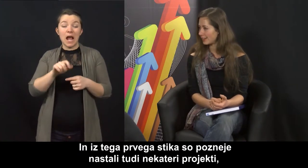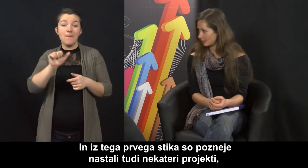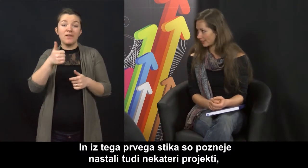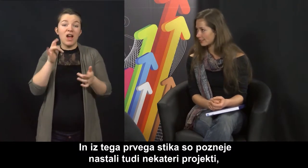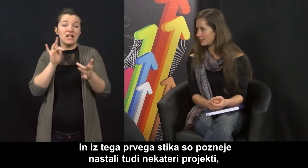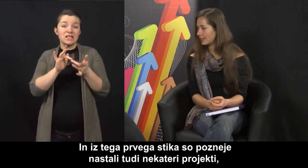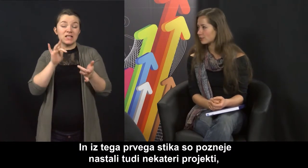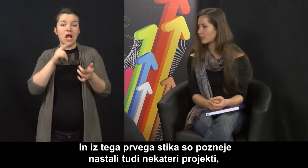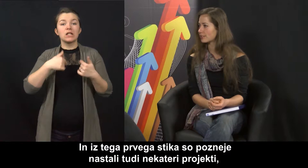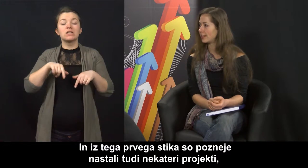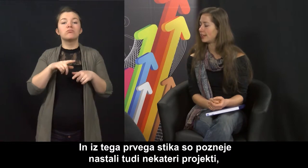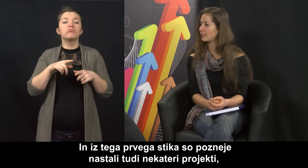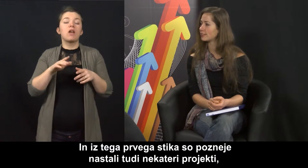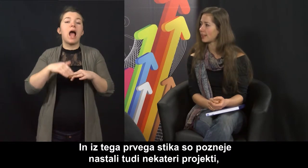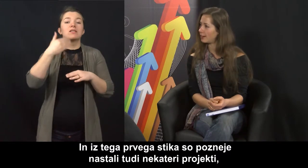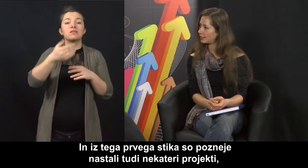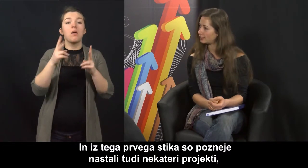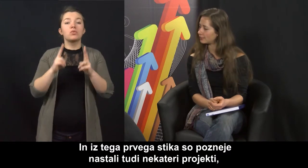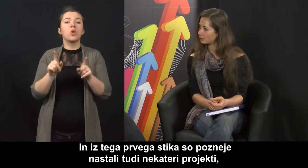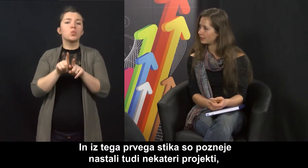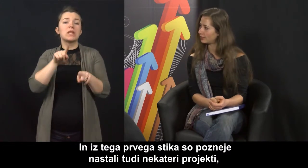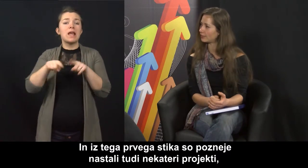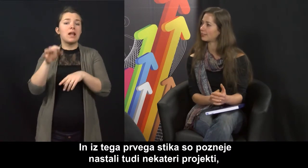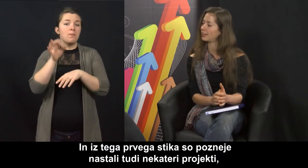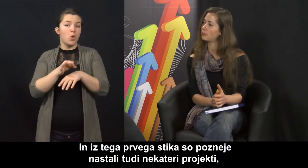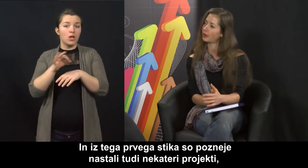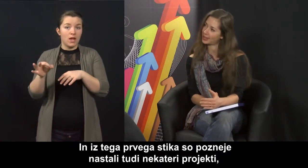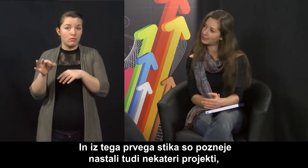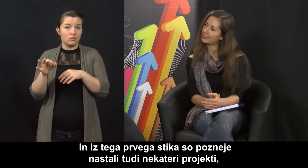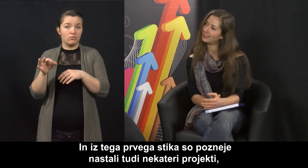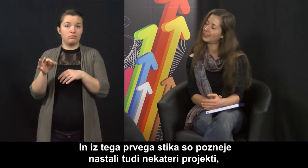iz tega prvega stika so kasneje nastali tudi